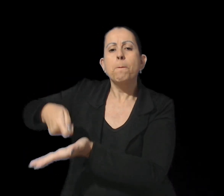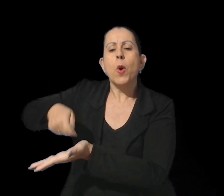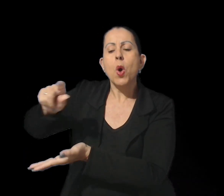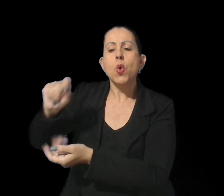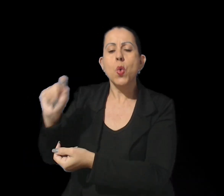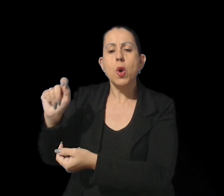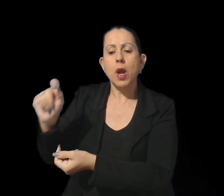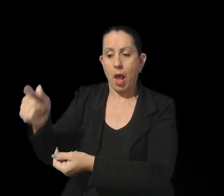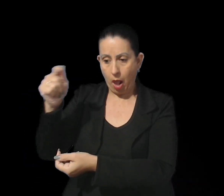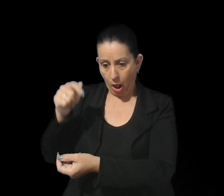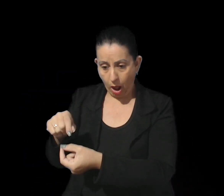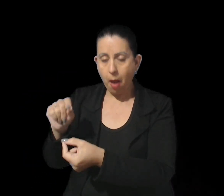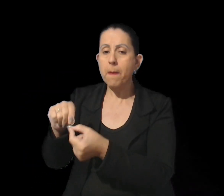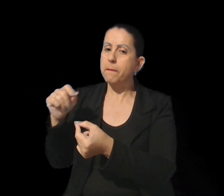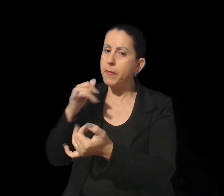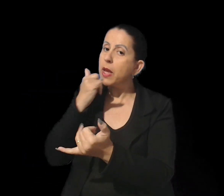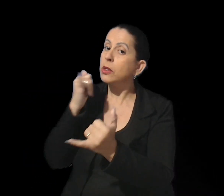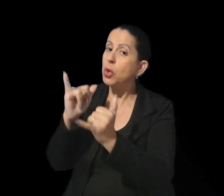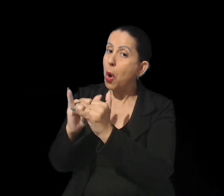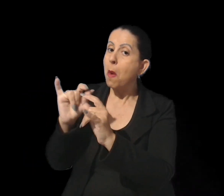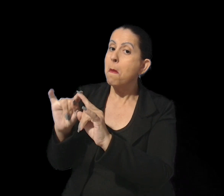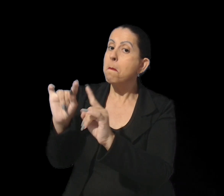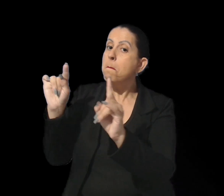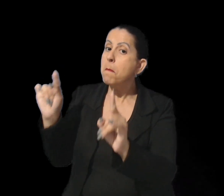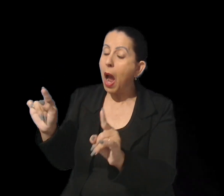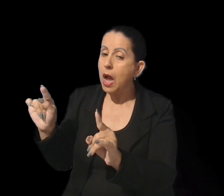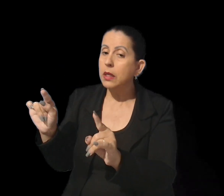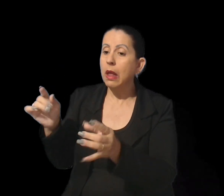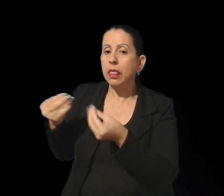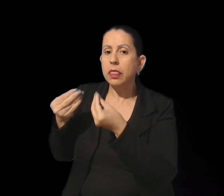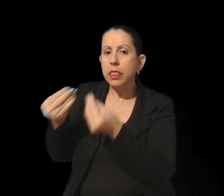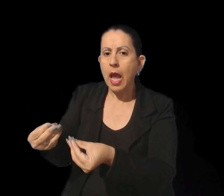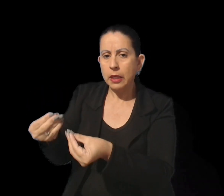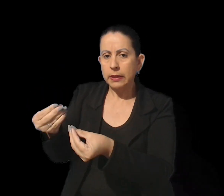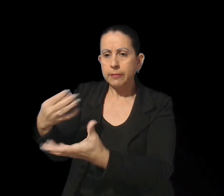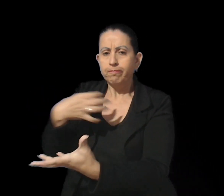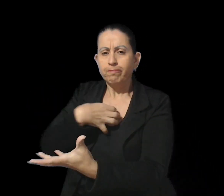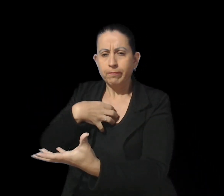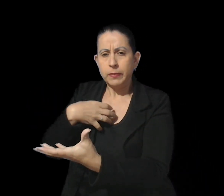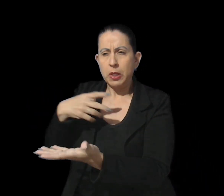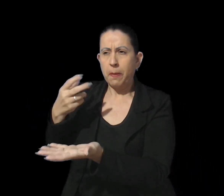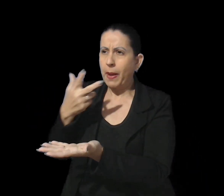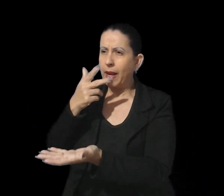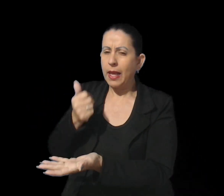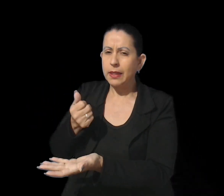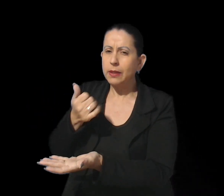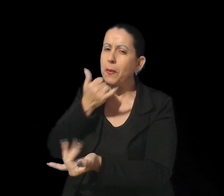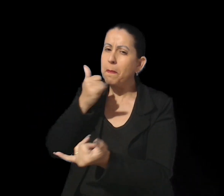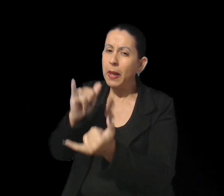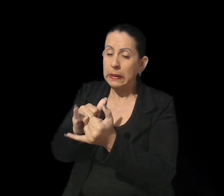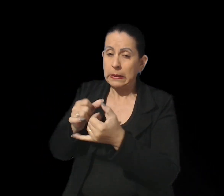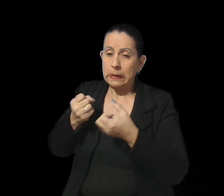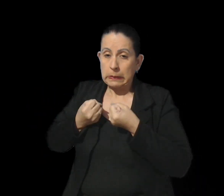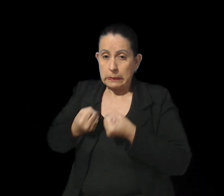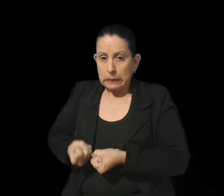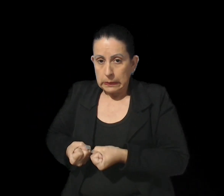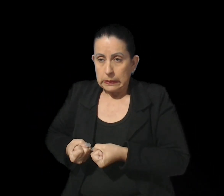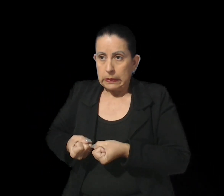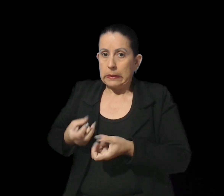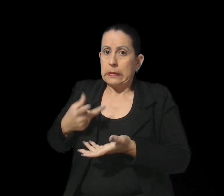condições humilhantes e lhe faz sentir o peso de um perdão que irrita. Em vez de acalmar, se